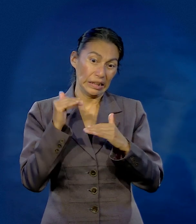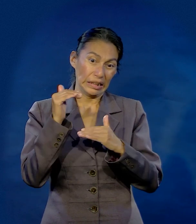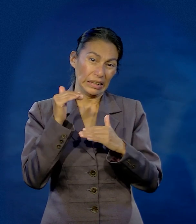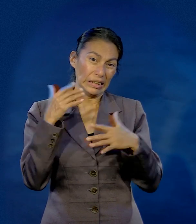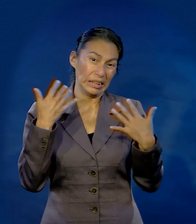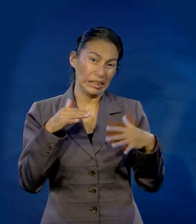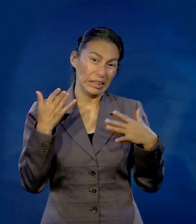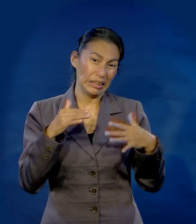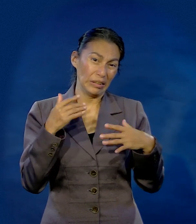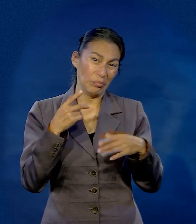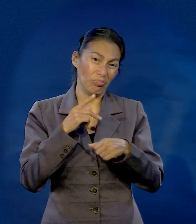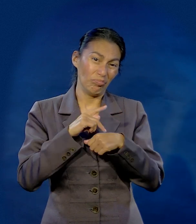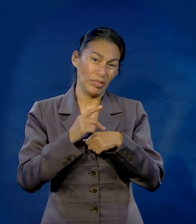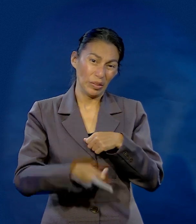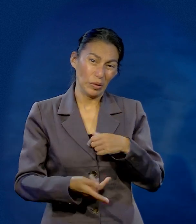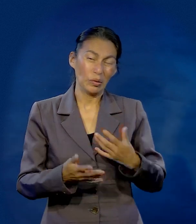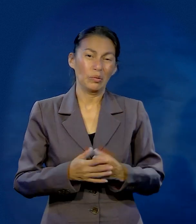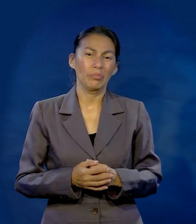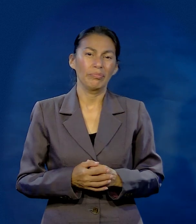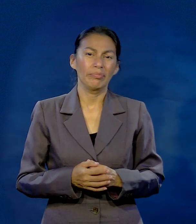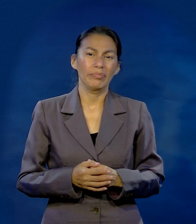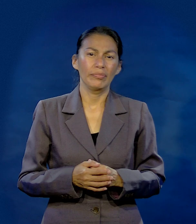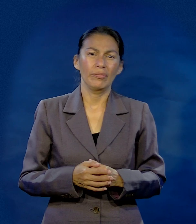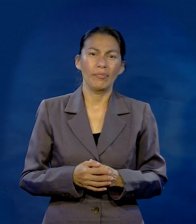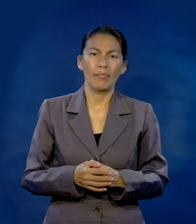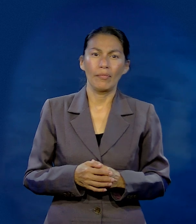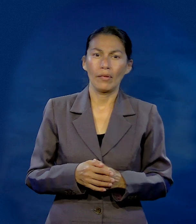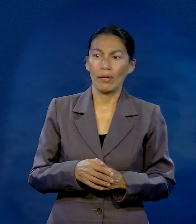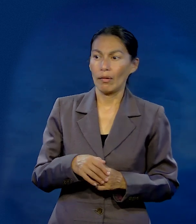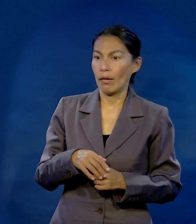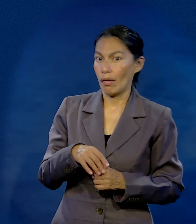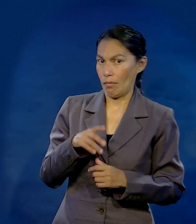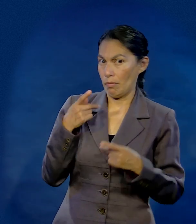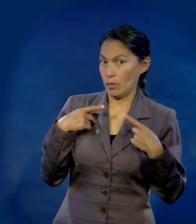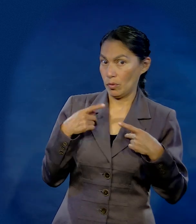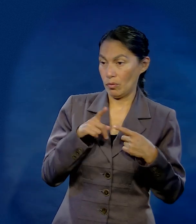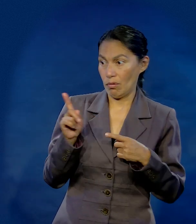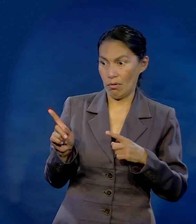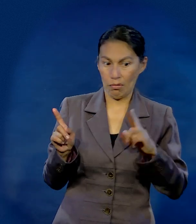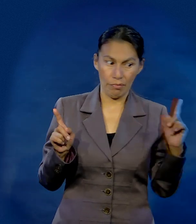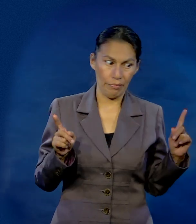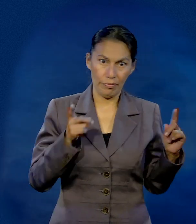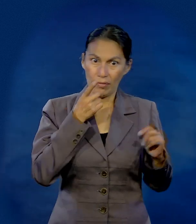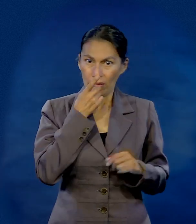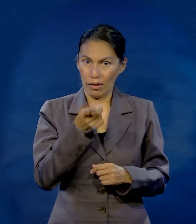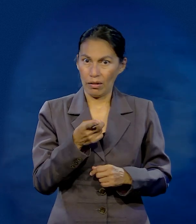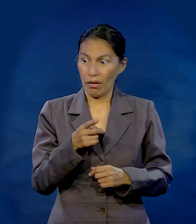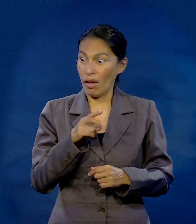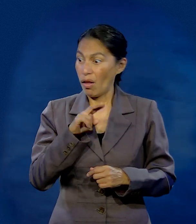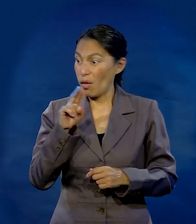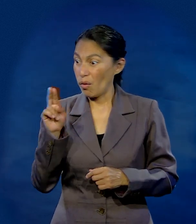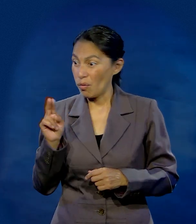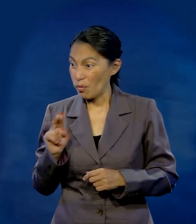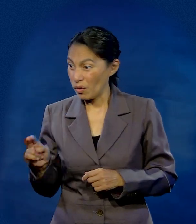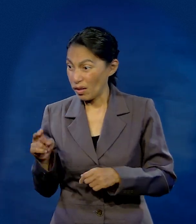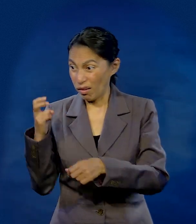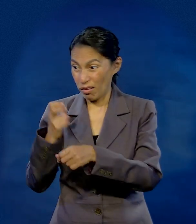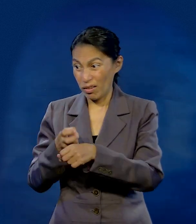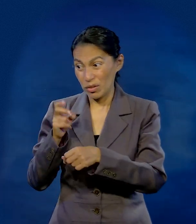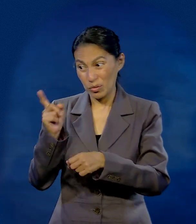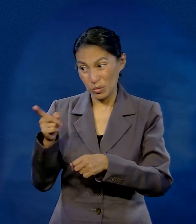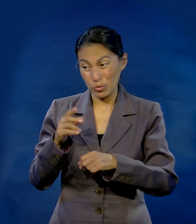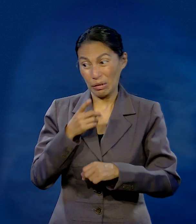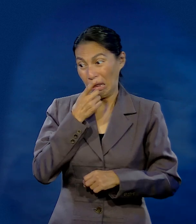aferrado desde la perspectiva bíblica ser necio tiene una connotación súper